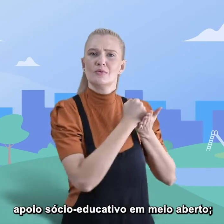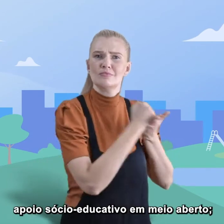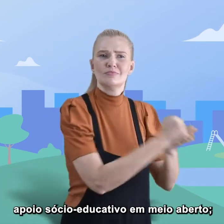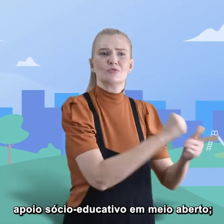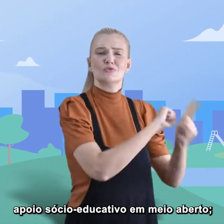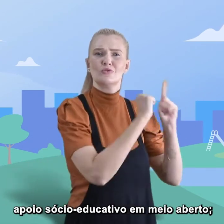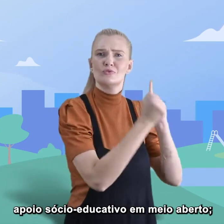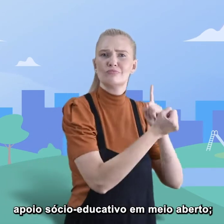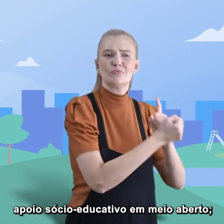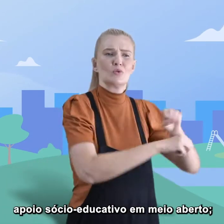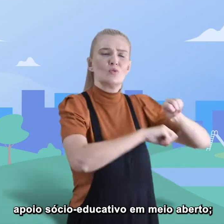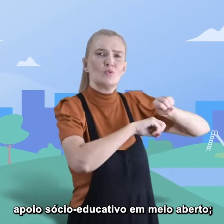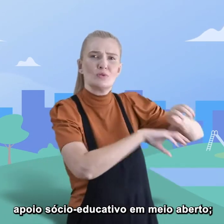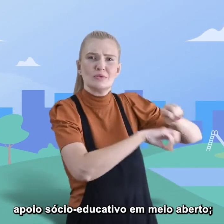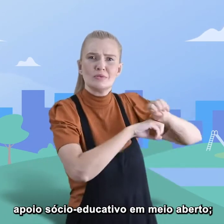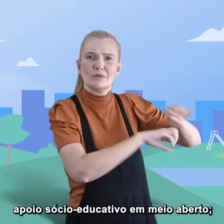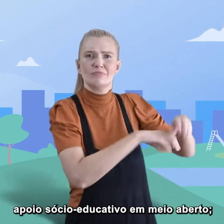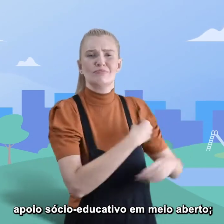Apoio socioeducativo em meio aberto.